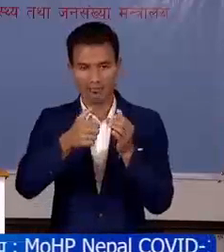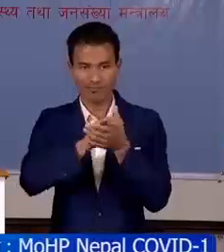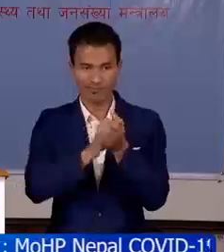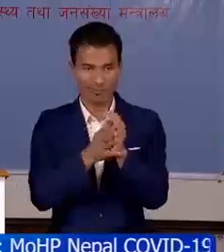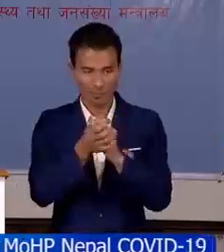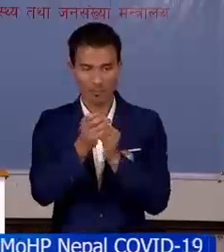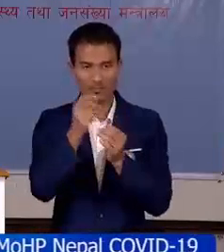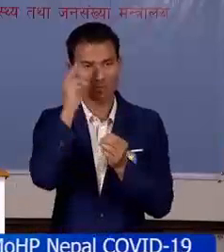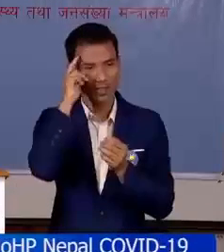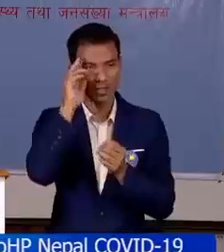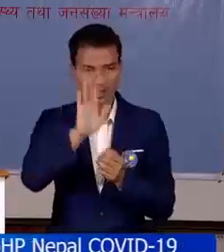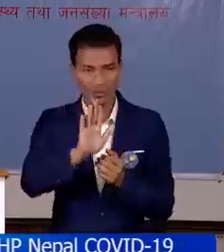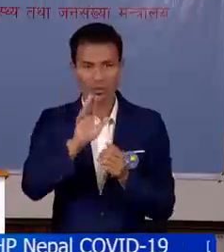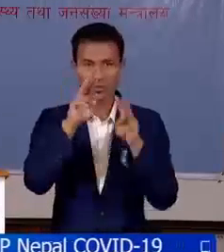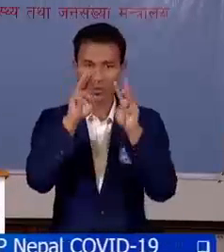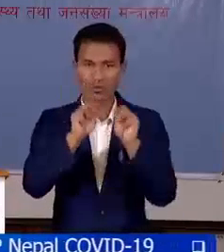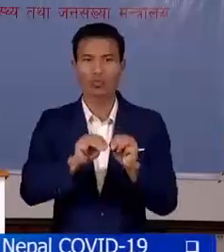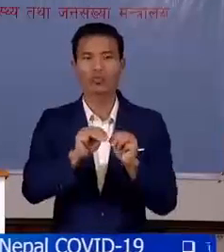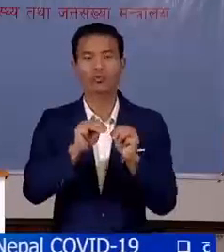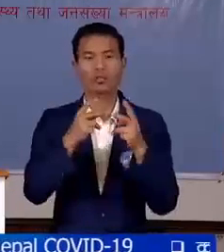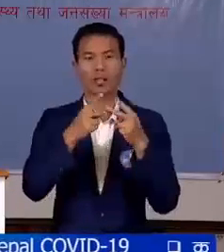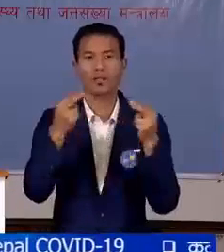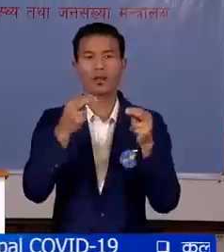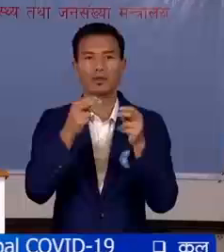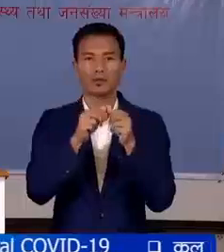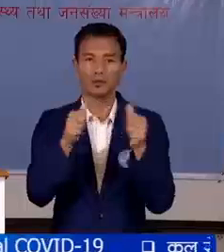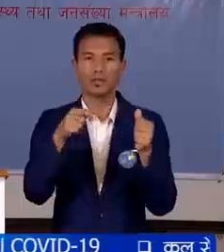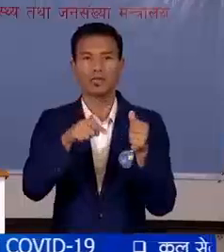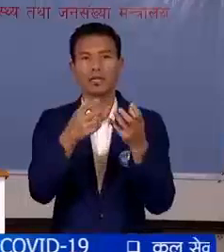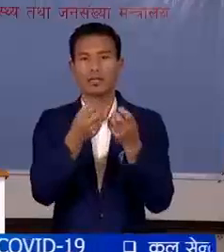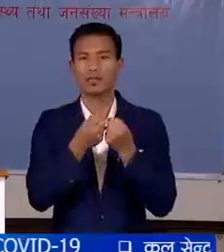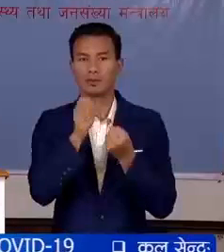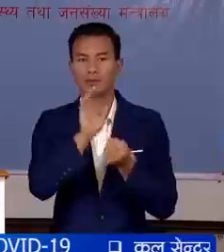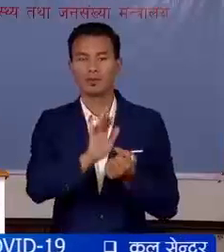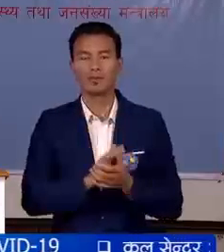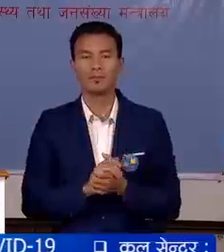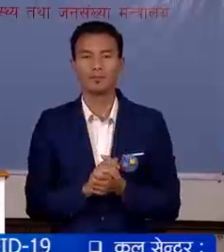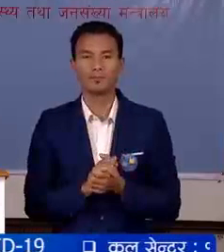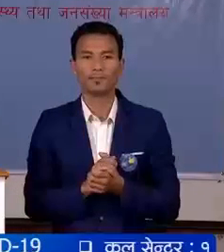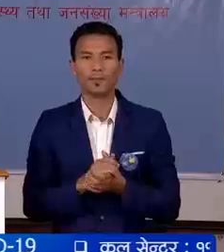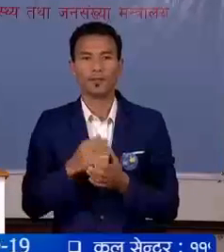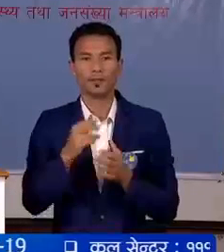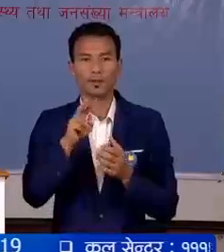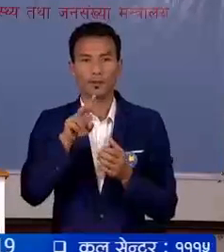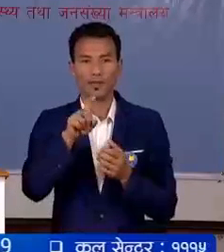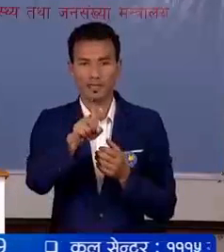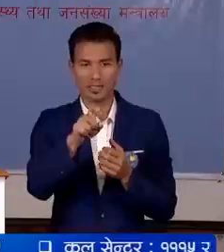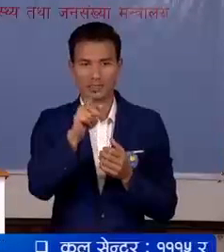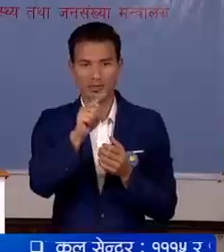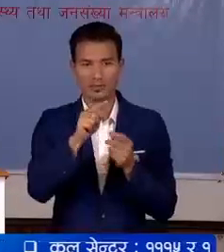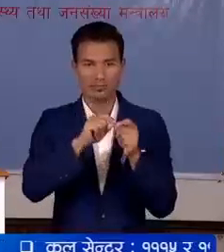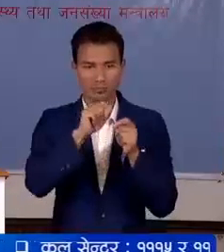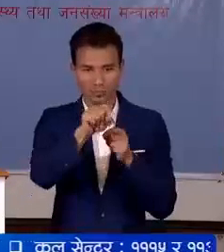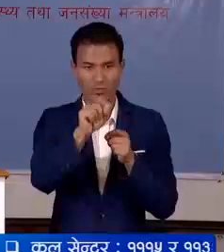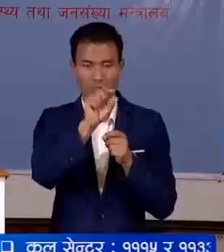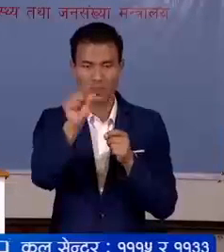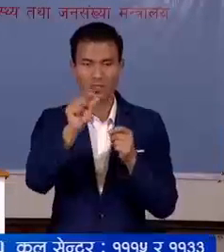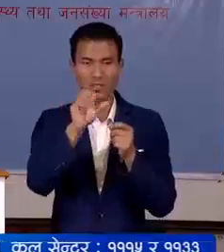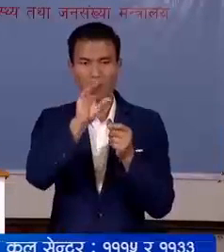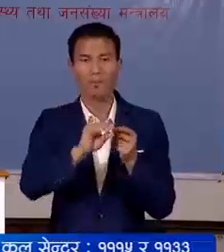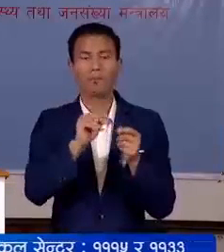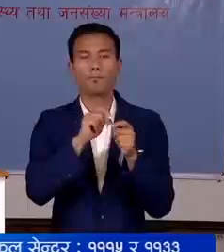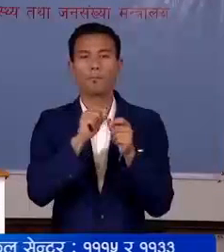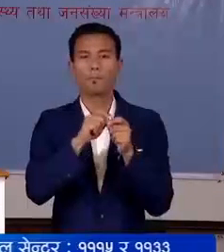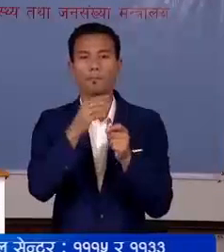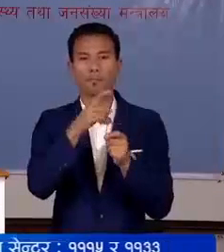अति महत्तो पन सामागरी को रुप में या लिये गोचाईले खास्यवर बाइरस को ट्रांस्मिशन लाई कमी गरने कोनी